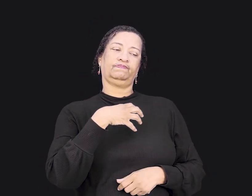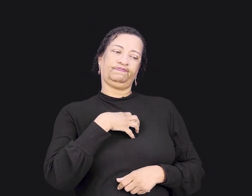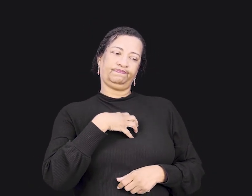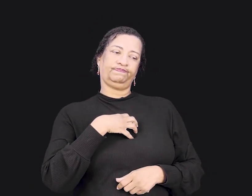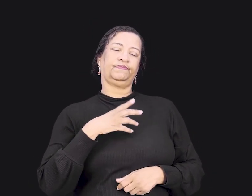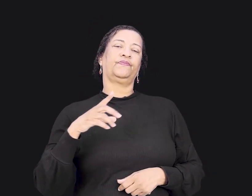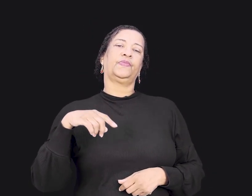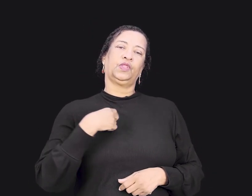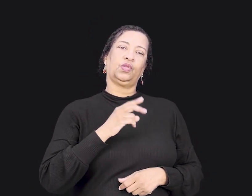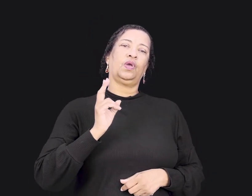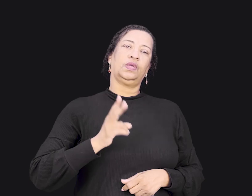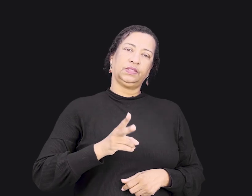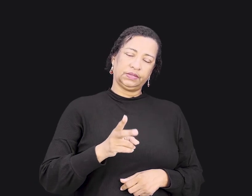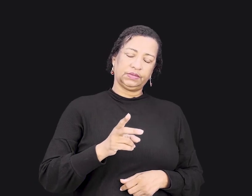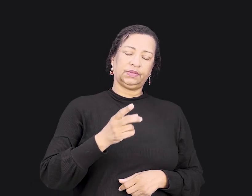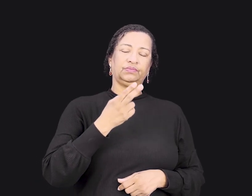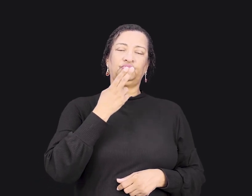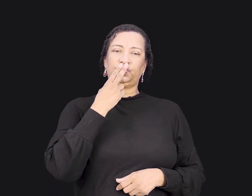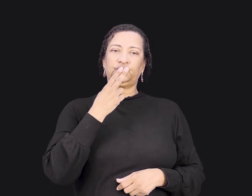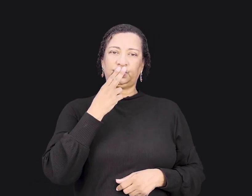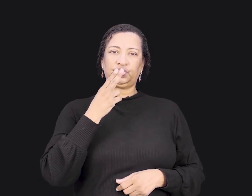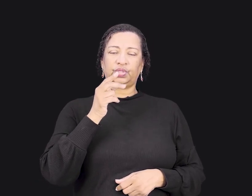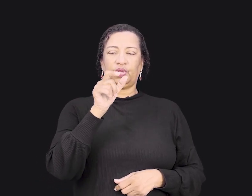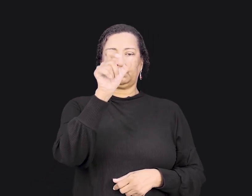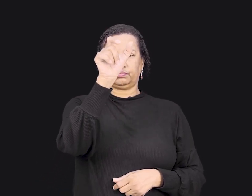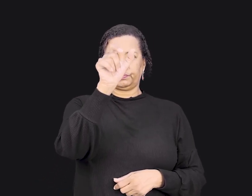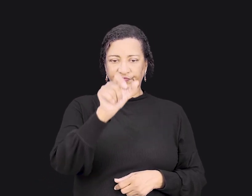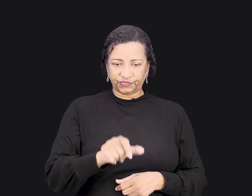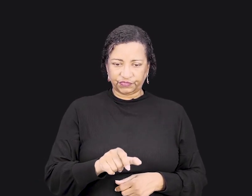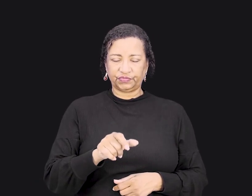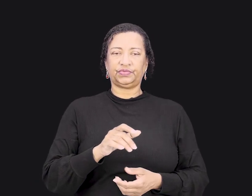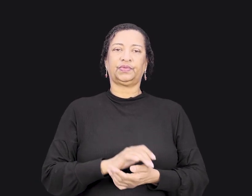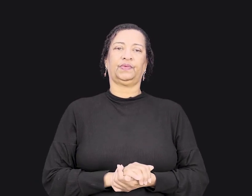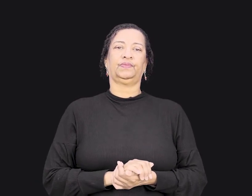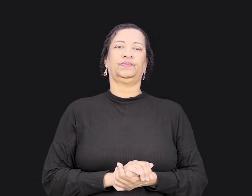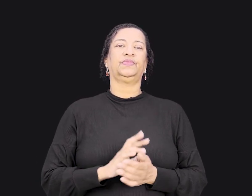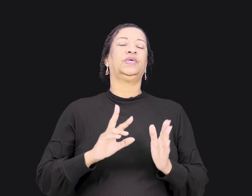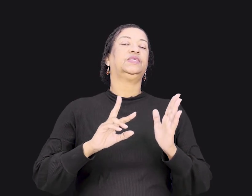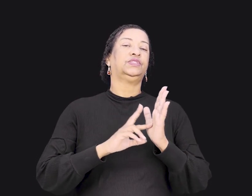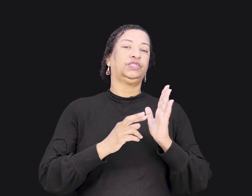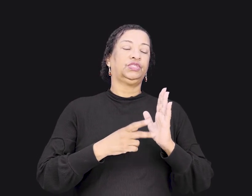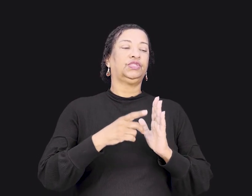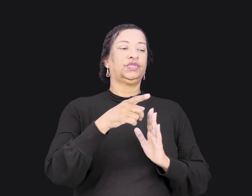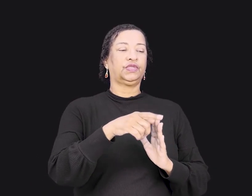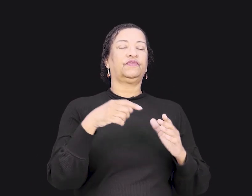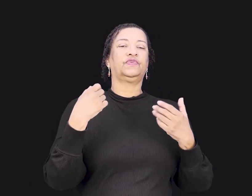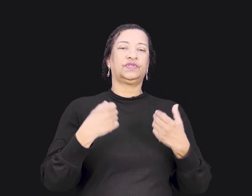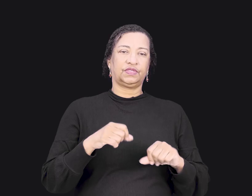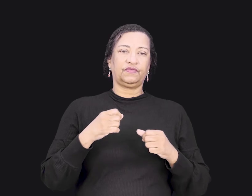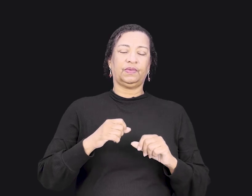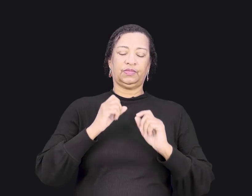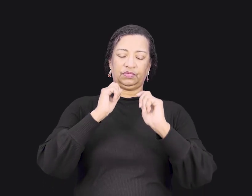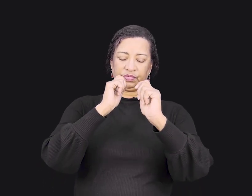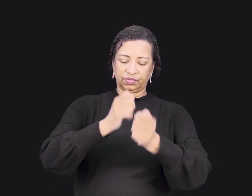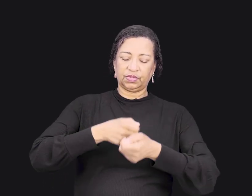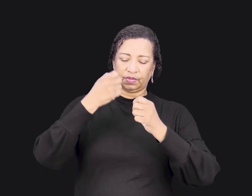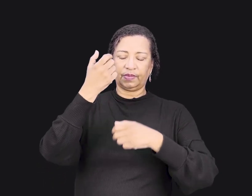mas nós sempre enterramos o cigarro no sentido vertical. Isso quer dizer que você vai ter que cavar a cova outra